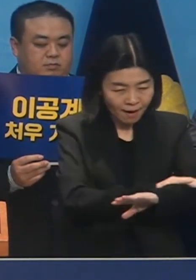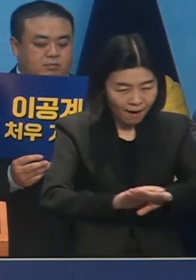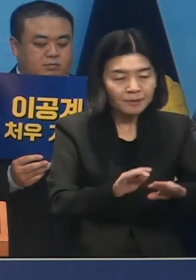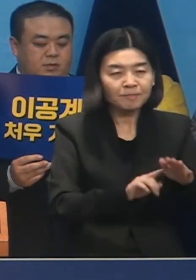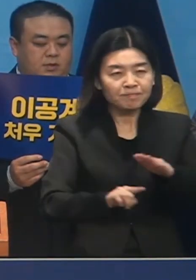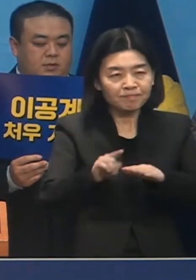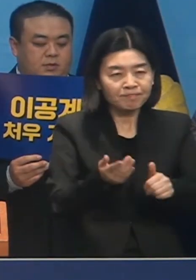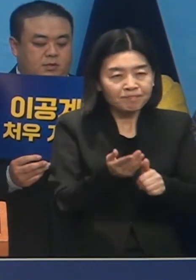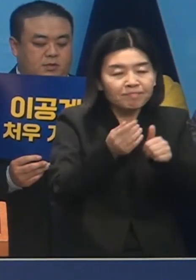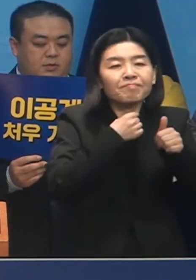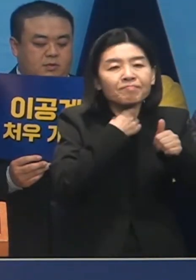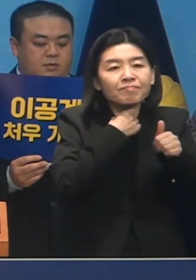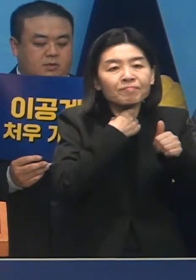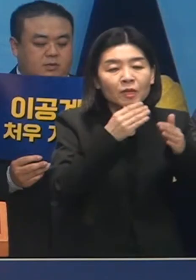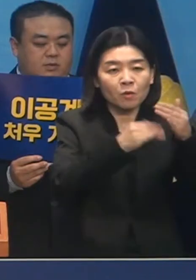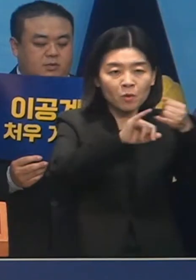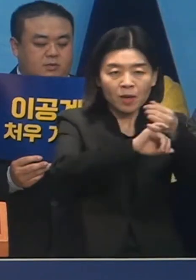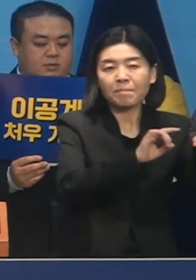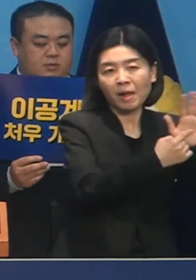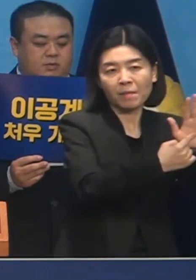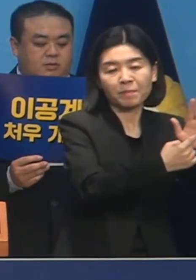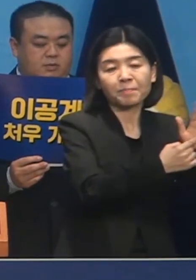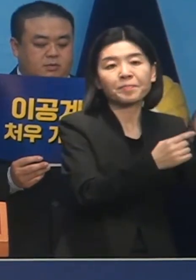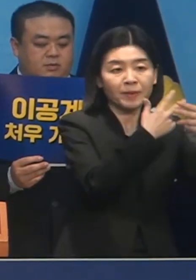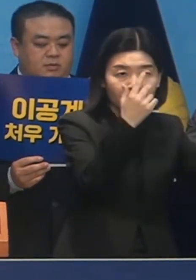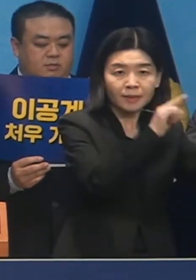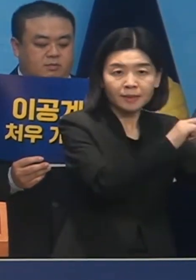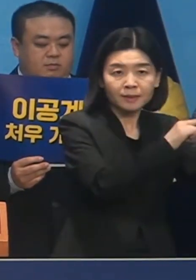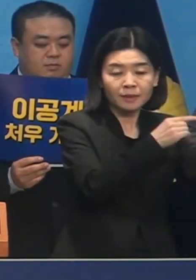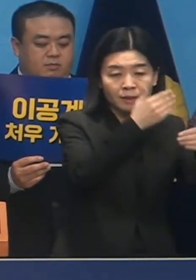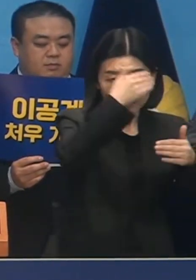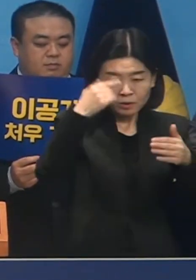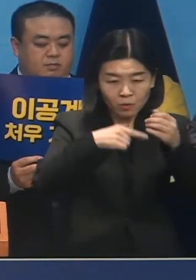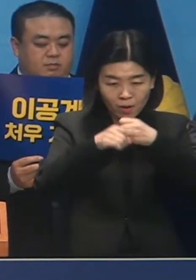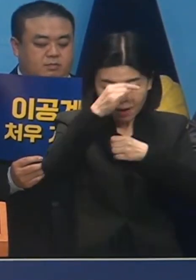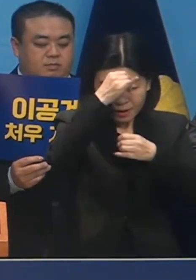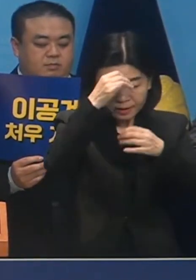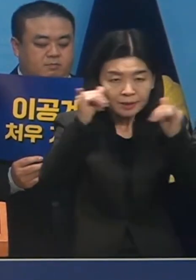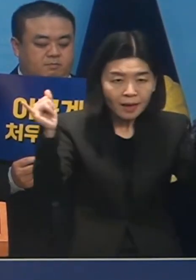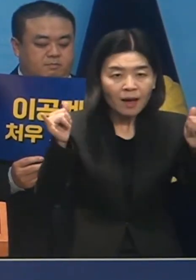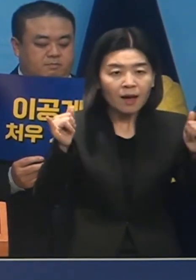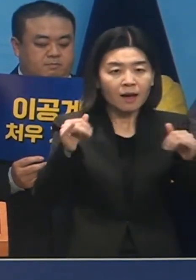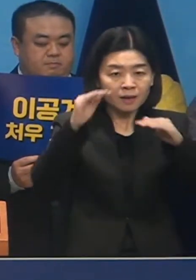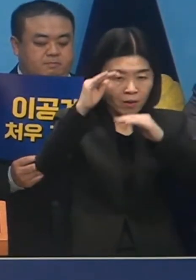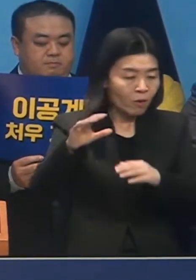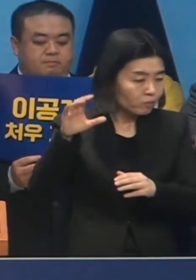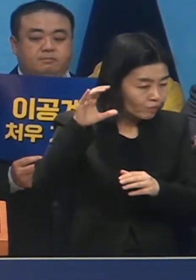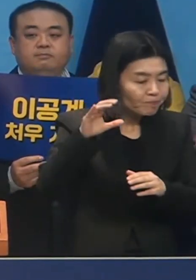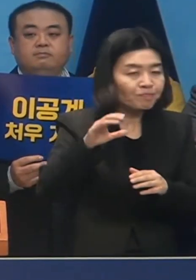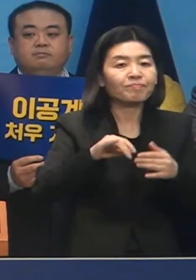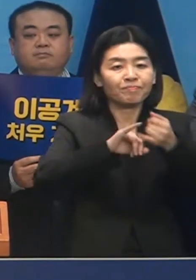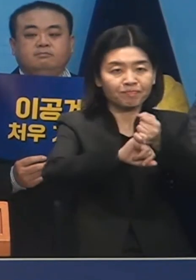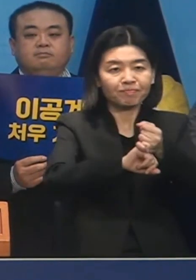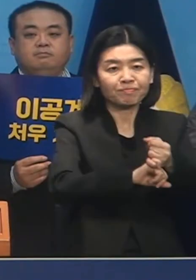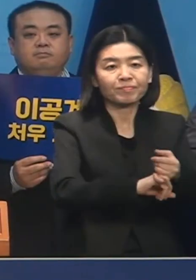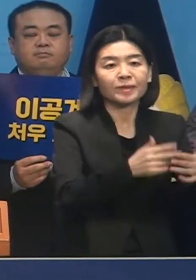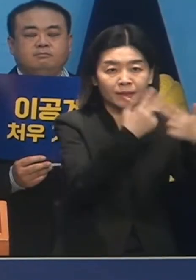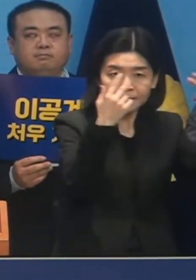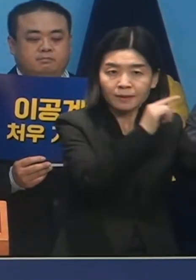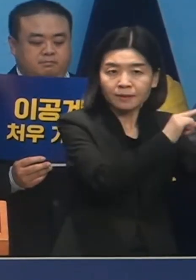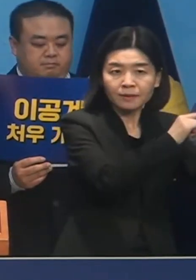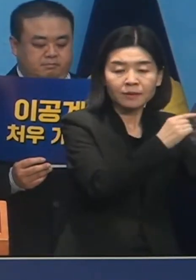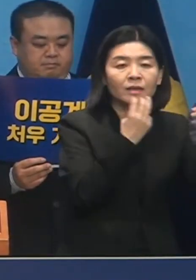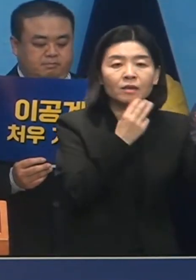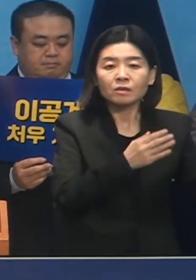발표한 후보, 청년 과학 기술자들의 목소리를 경청하고 소통한 후보, 경기도 성남시에서